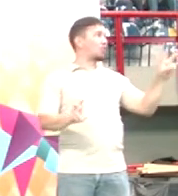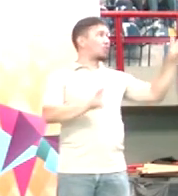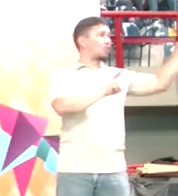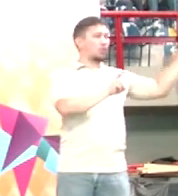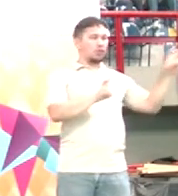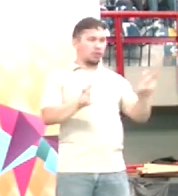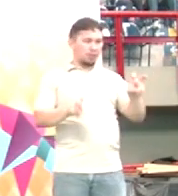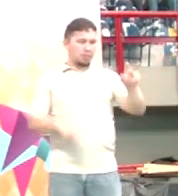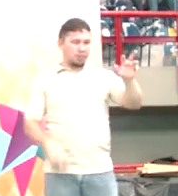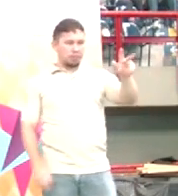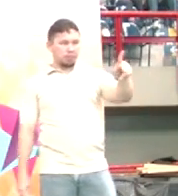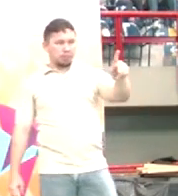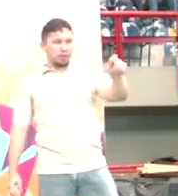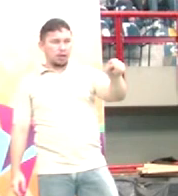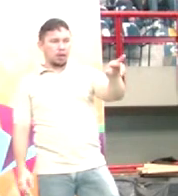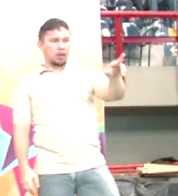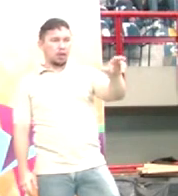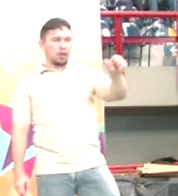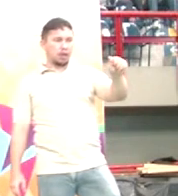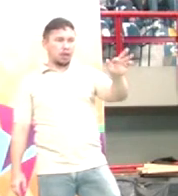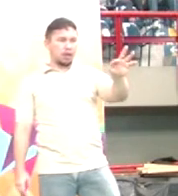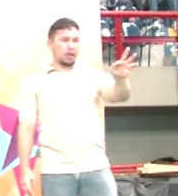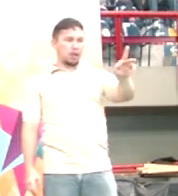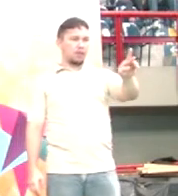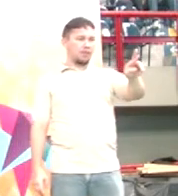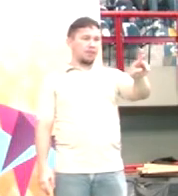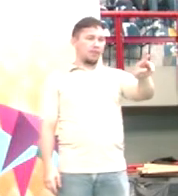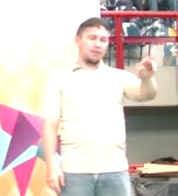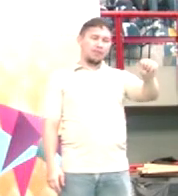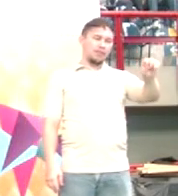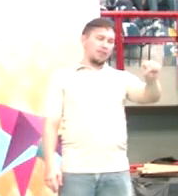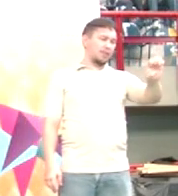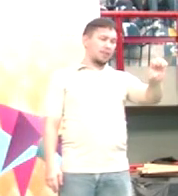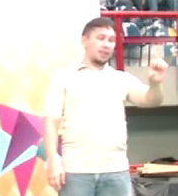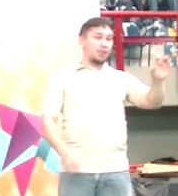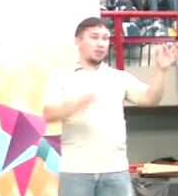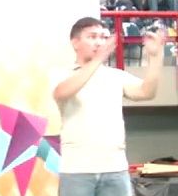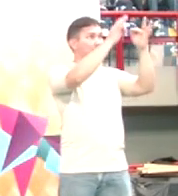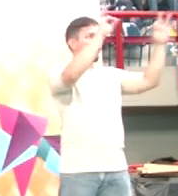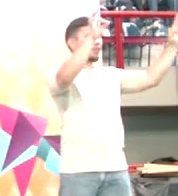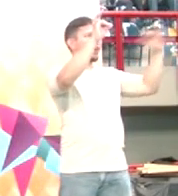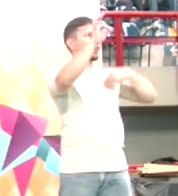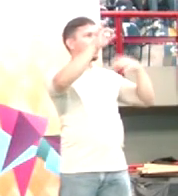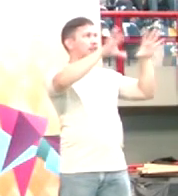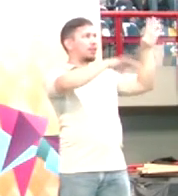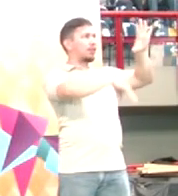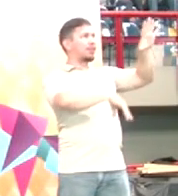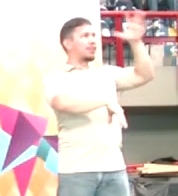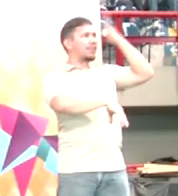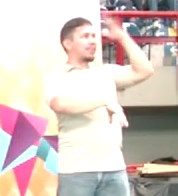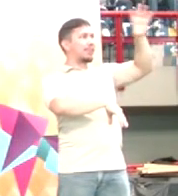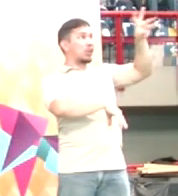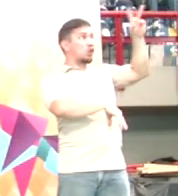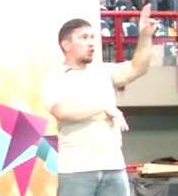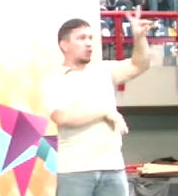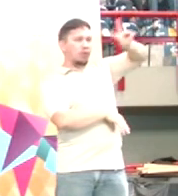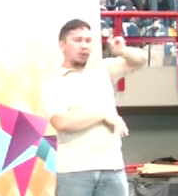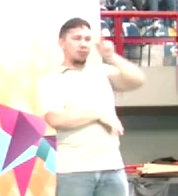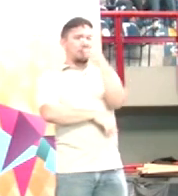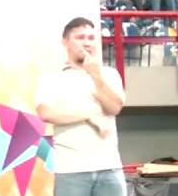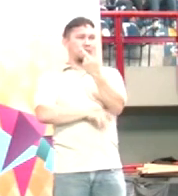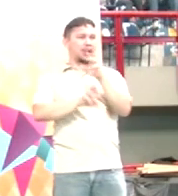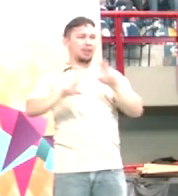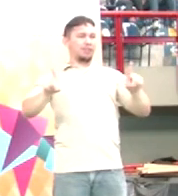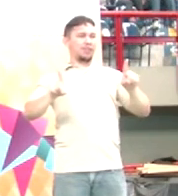das aspas é obrigatório, tá? Vamos para outra dúvida. Se avaliarmos